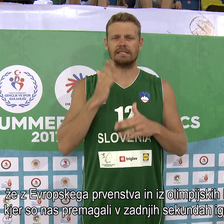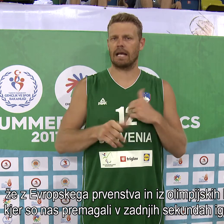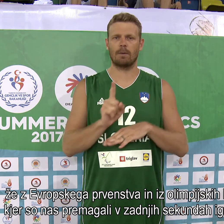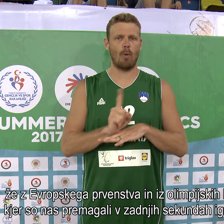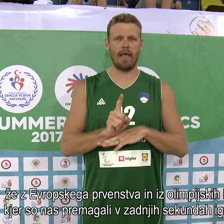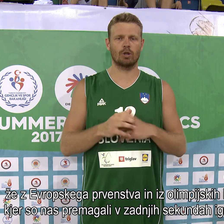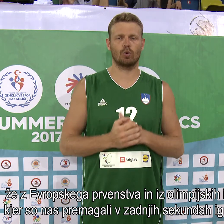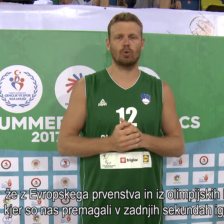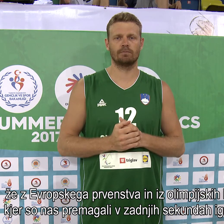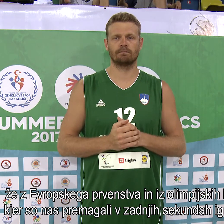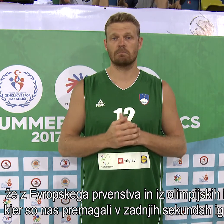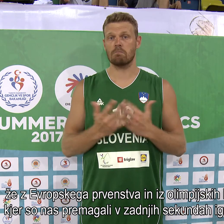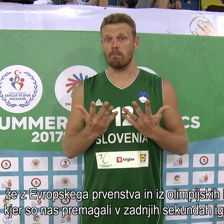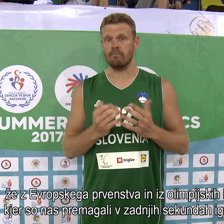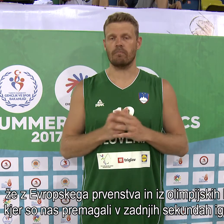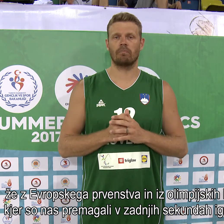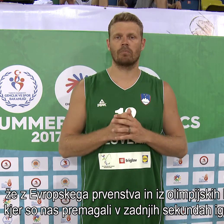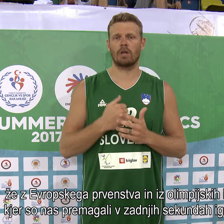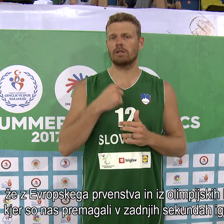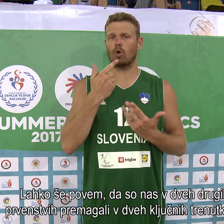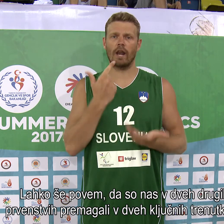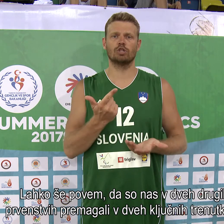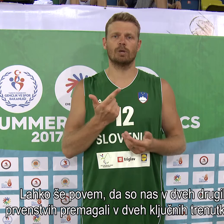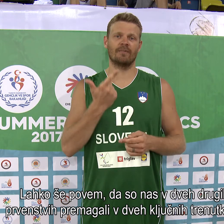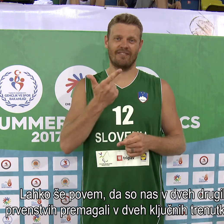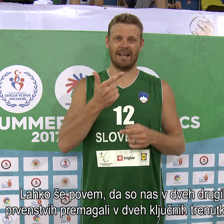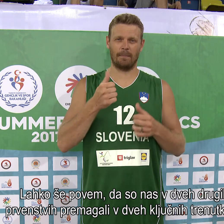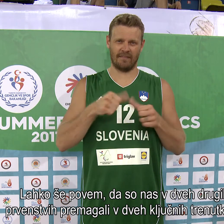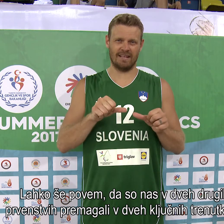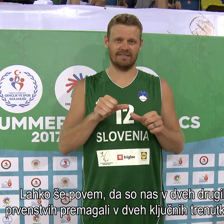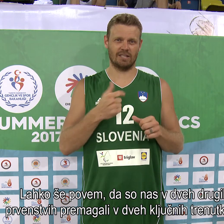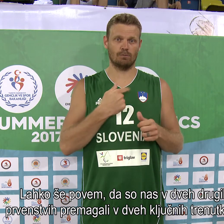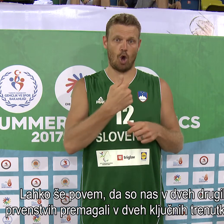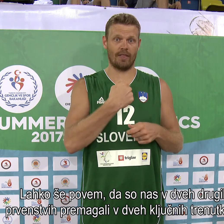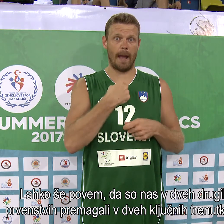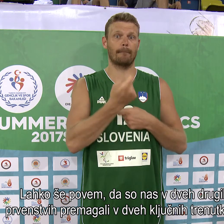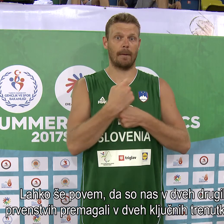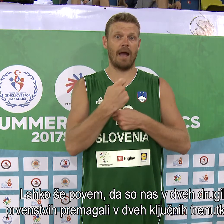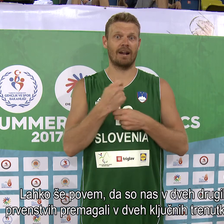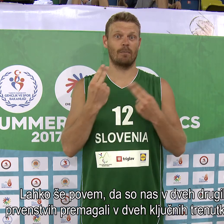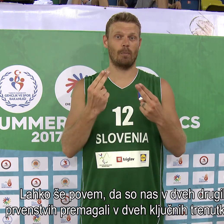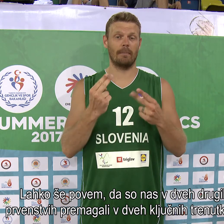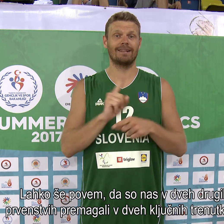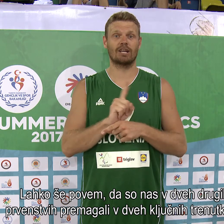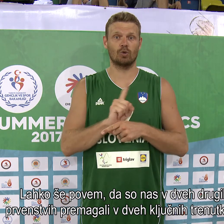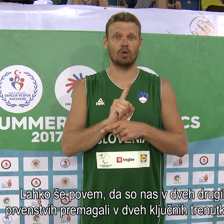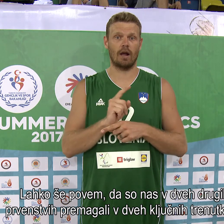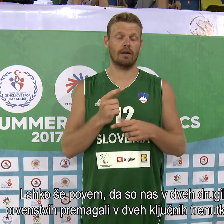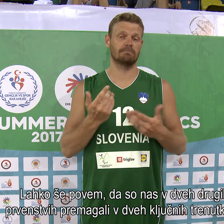premagali v zadnjih sekundah igre. Lahko rečem, dve prvenstvi, ko so nas premagali